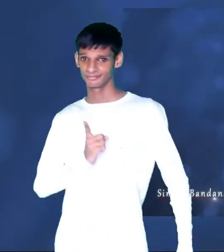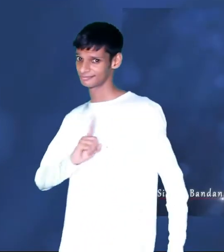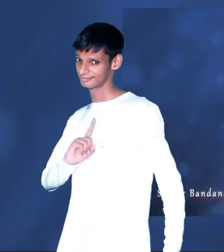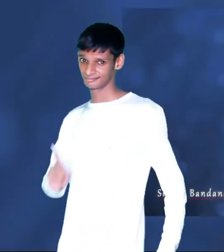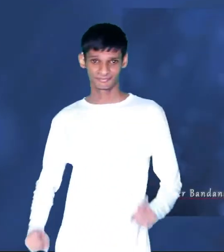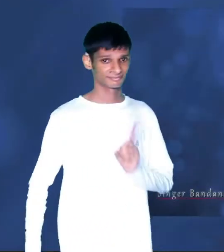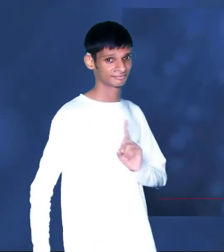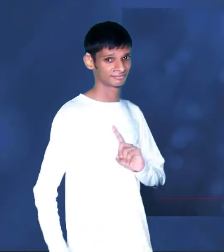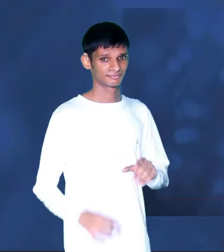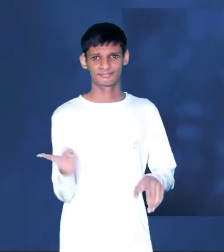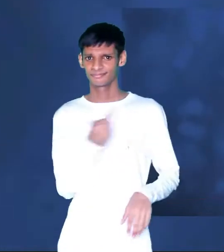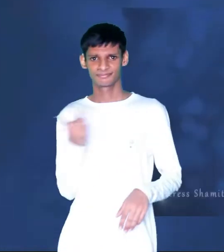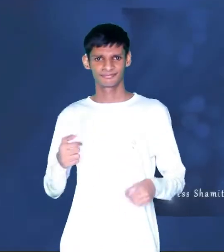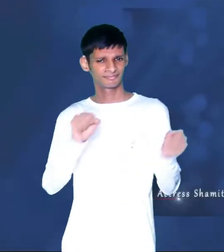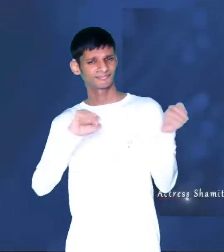मन